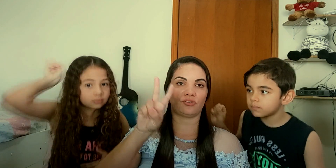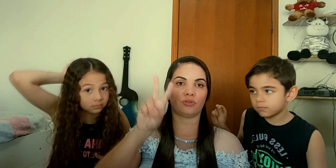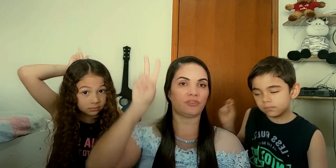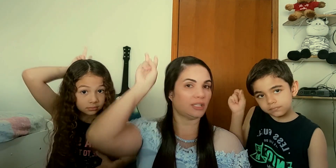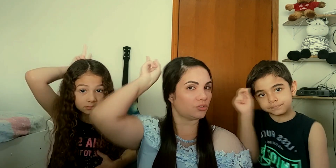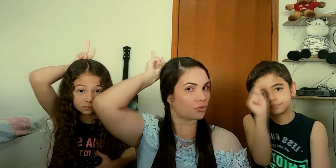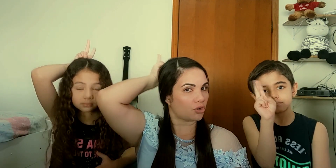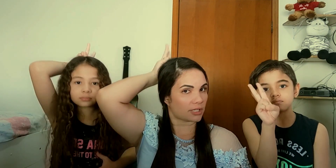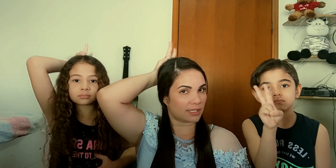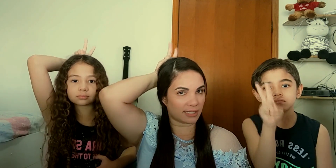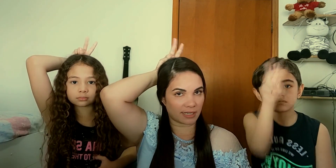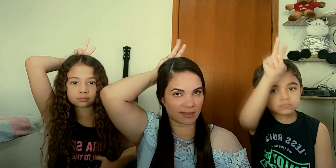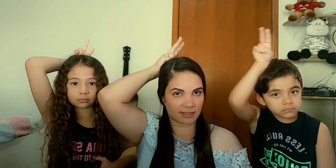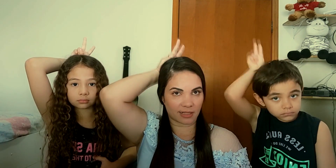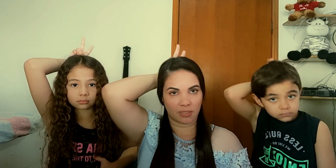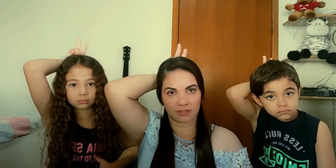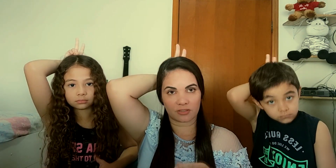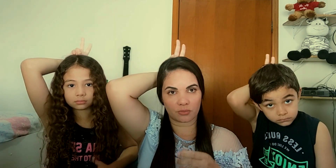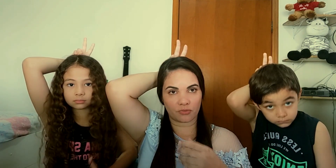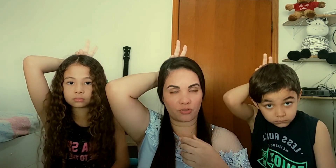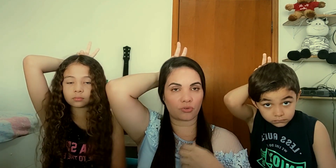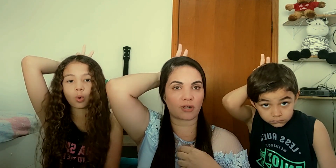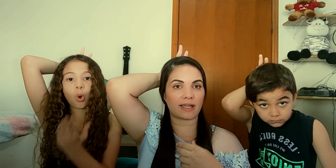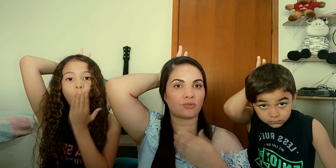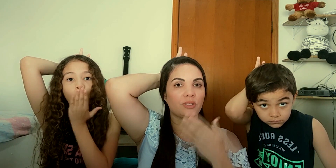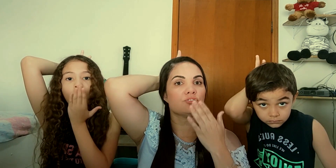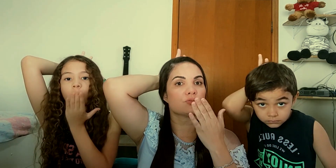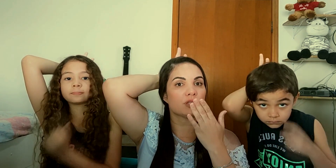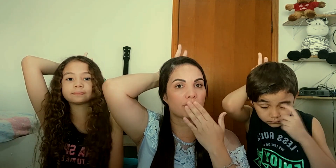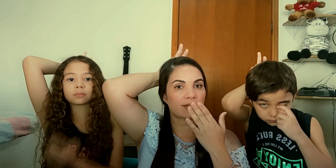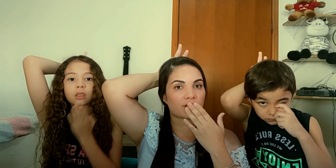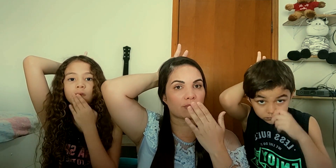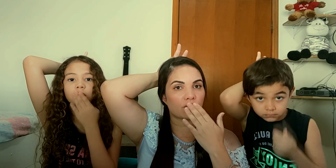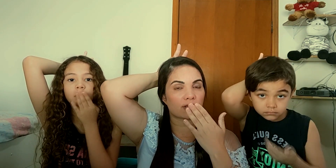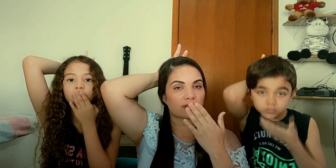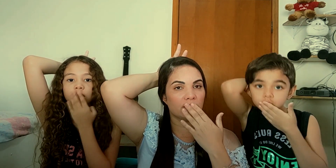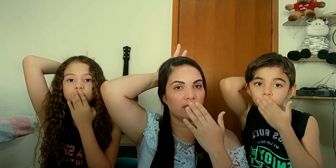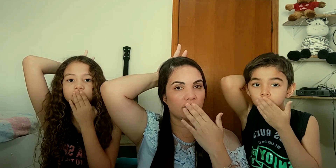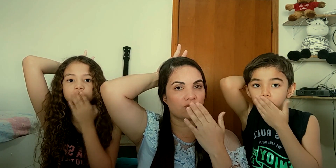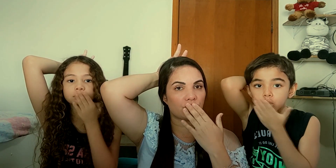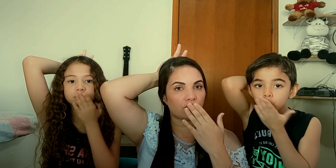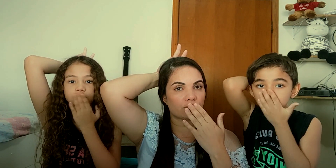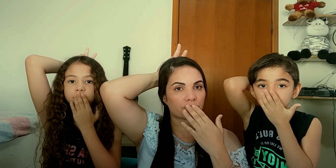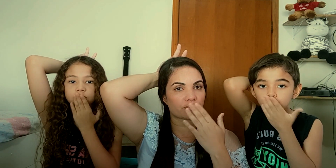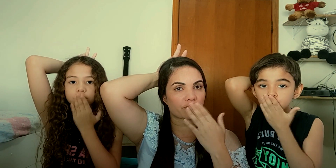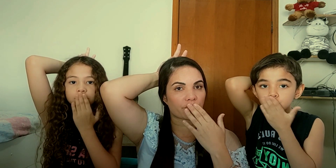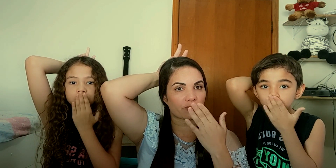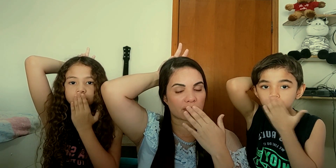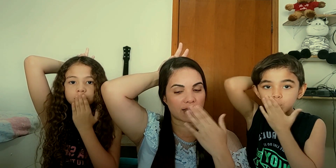dois dedos, coloca aqui atrás da cabeça, como se fosse o cocardo índio. E bate na boca. Índio. Tá?